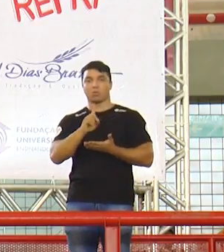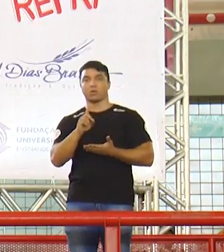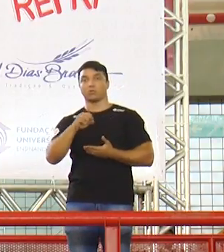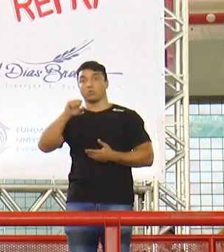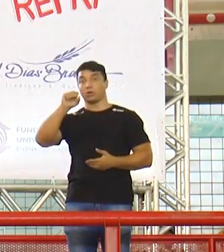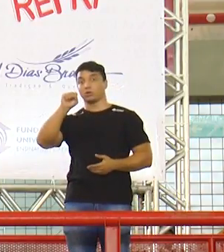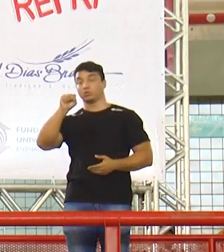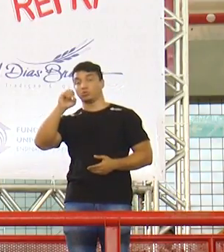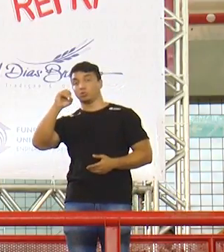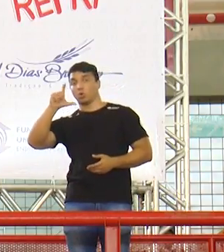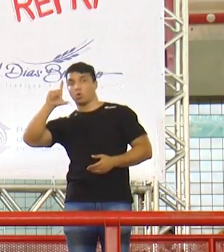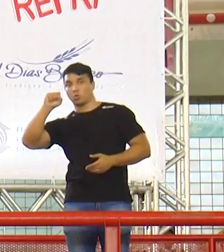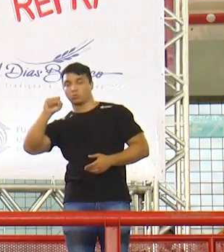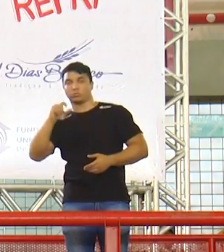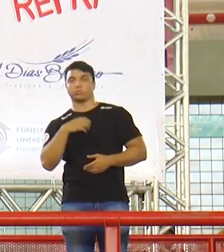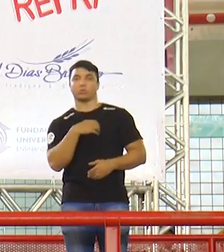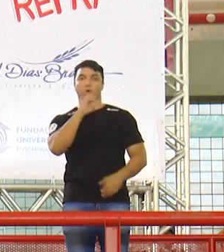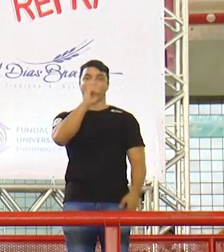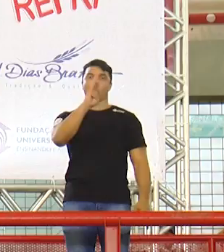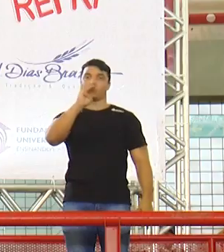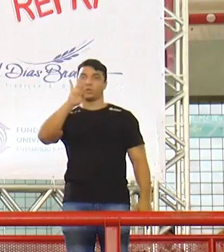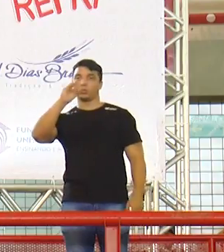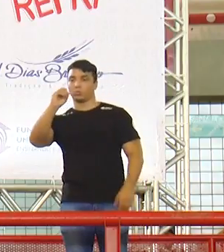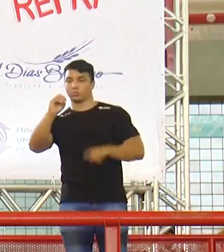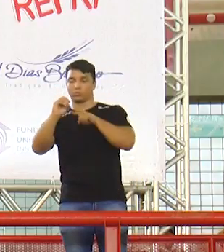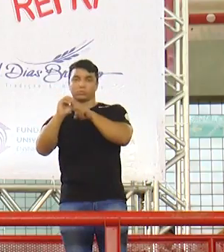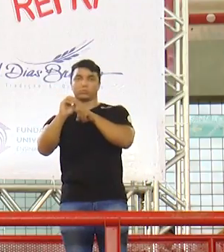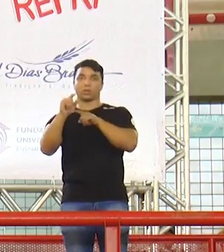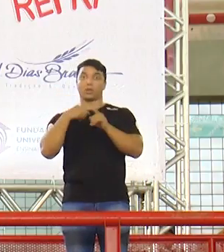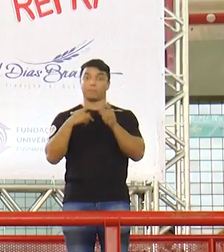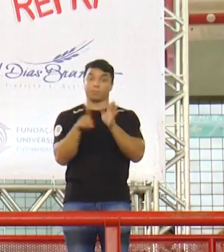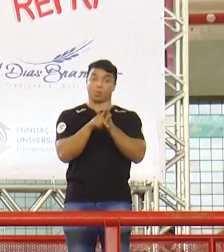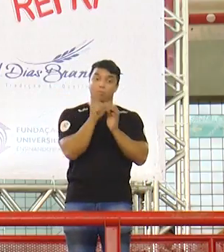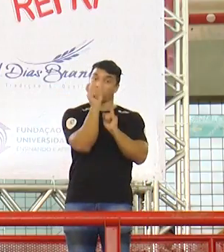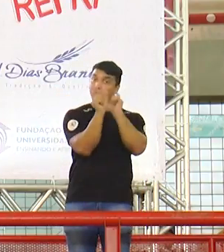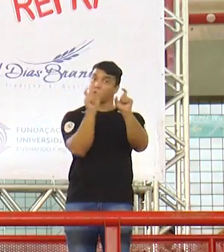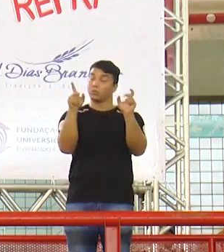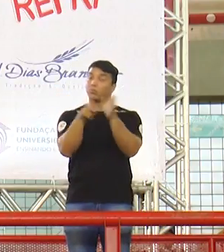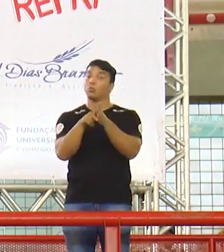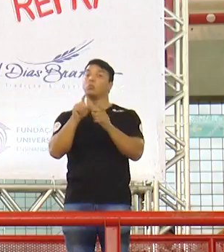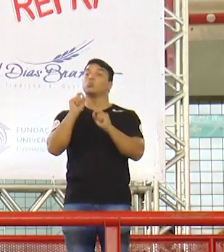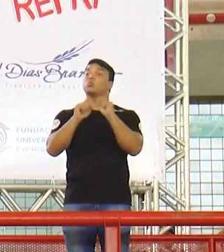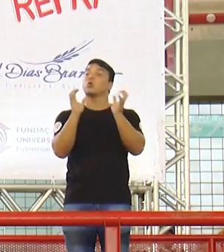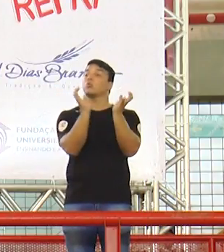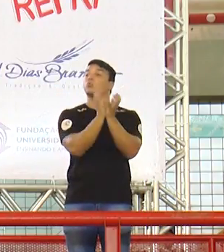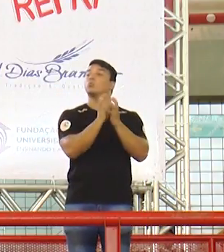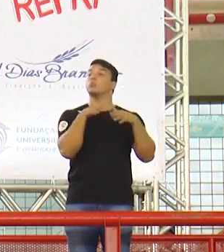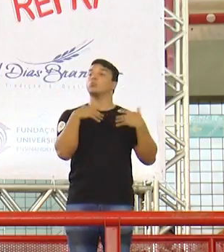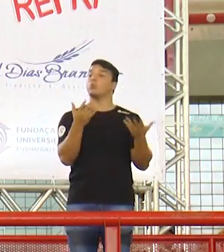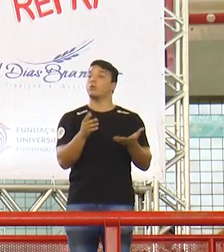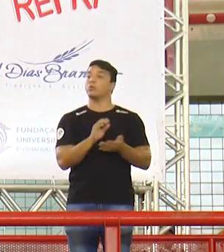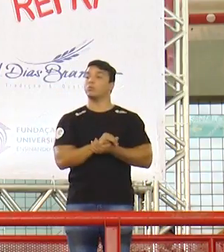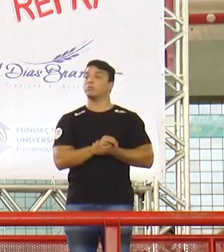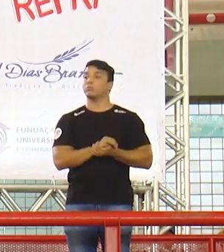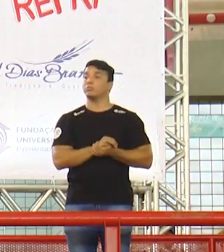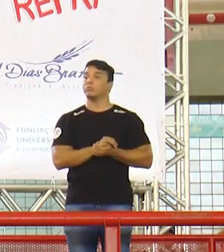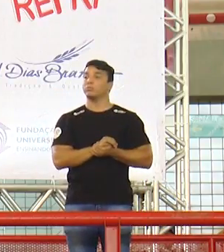solo, veio a óbito. Expressões assim são típicas de qual grupo